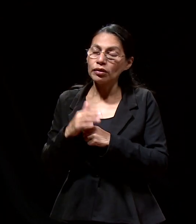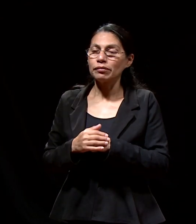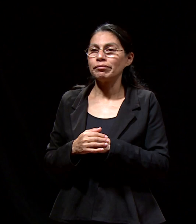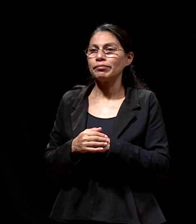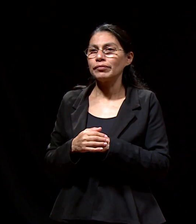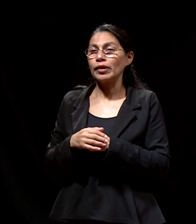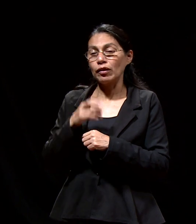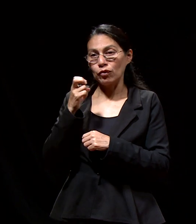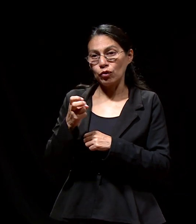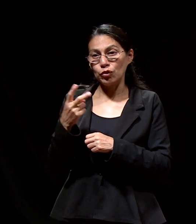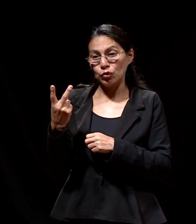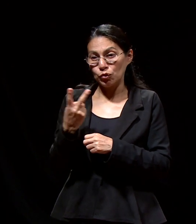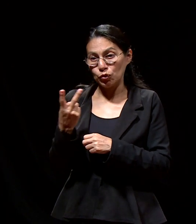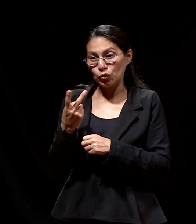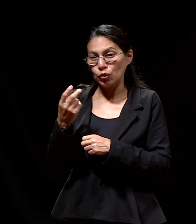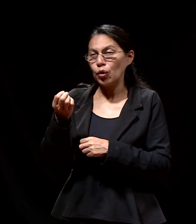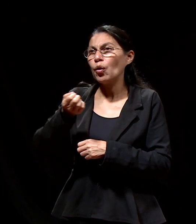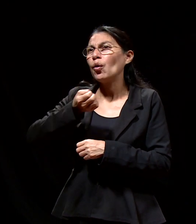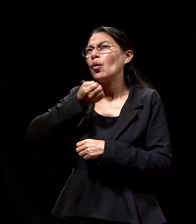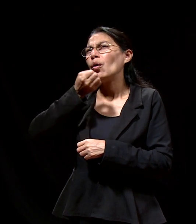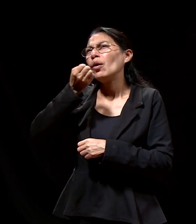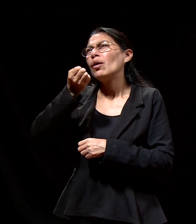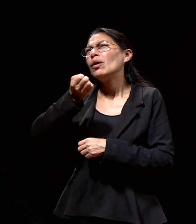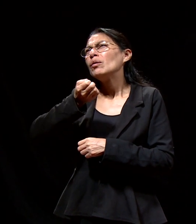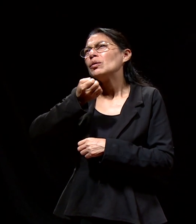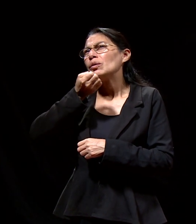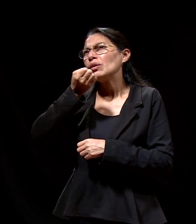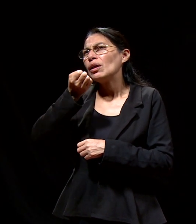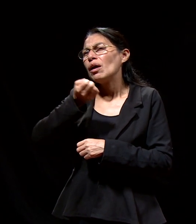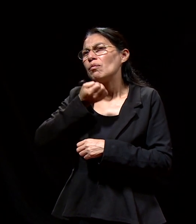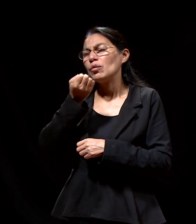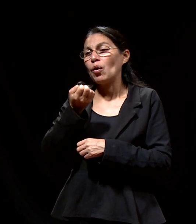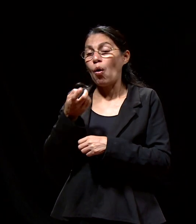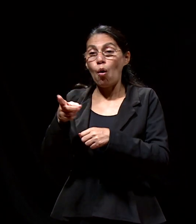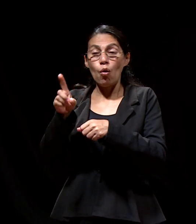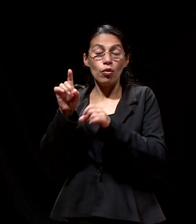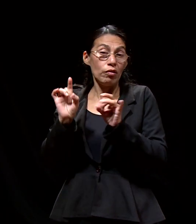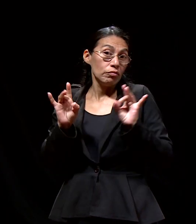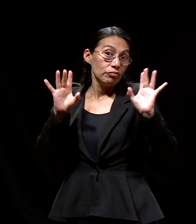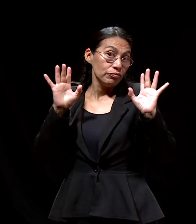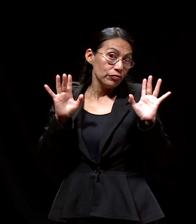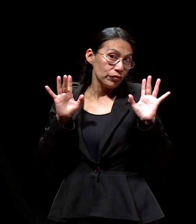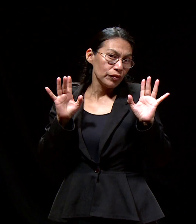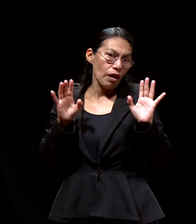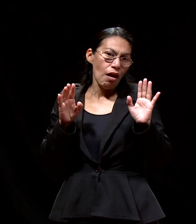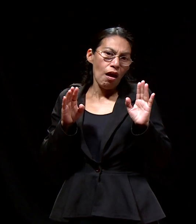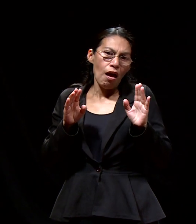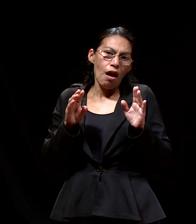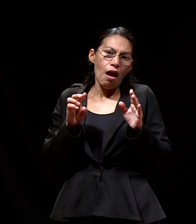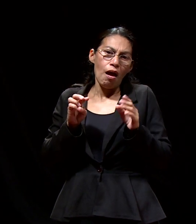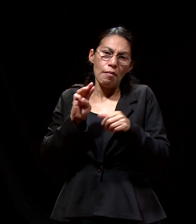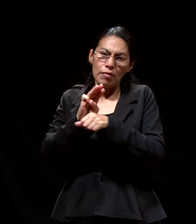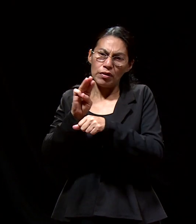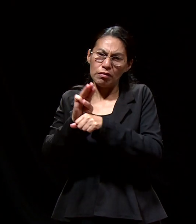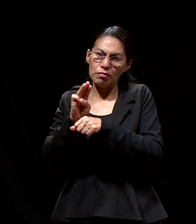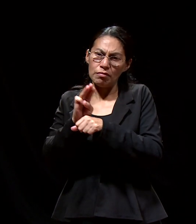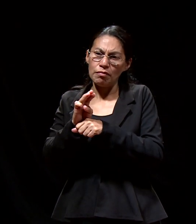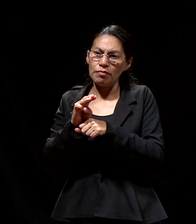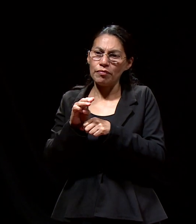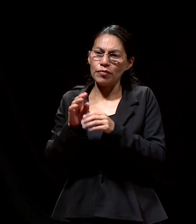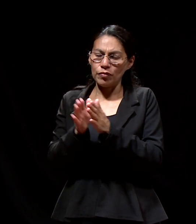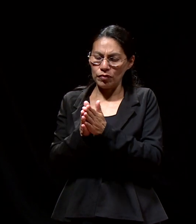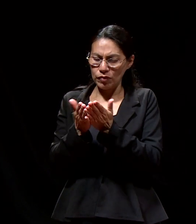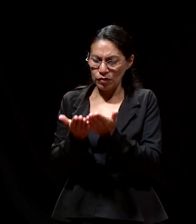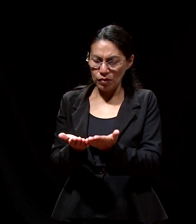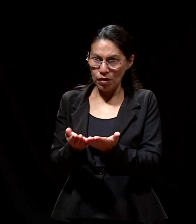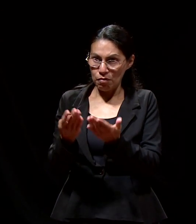pues pedimos a Dios este y una ocasión dimos un matinal en matinal que decía que las oraciones